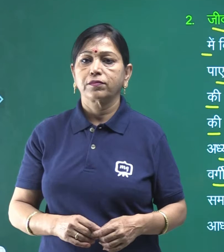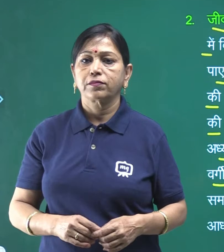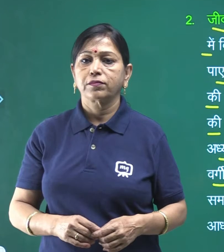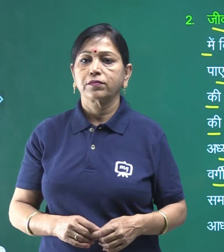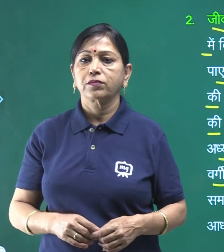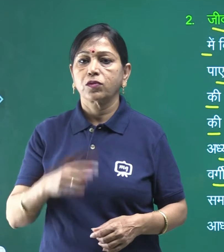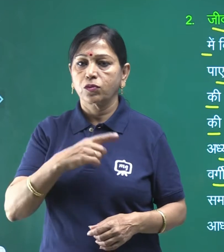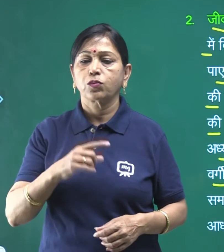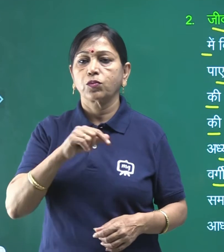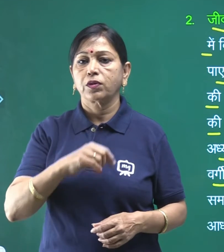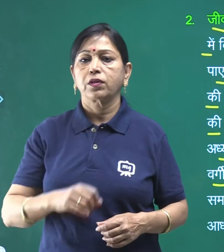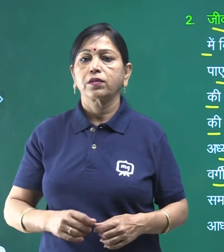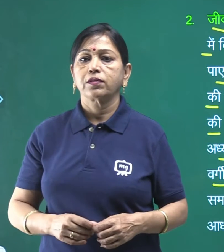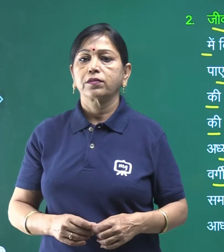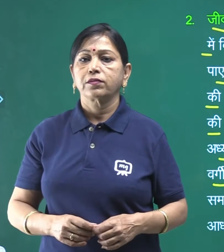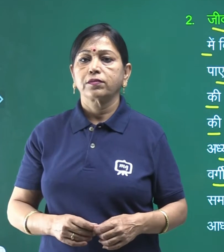जो उनकी